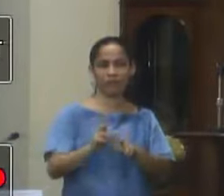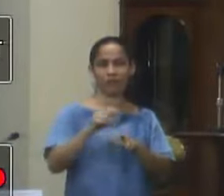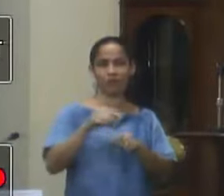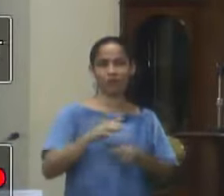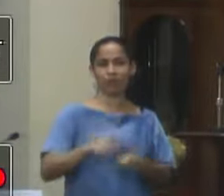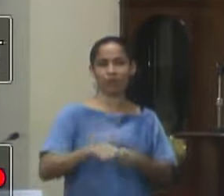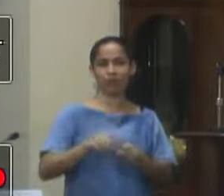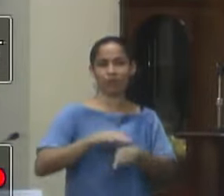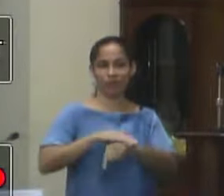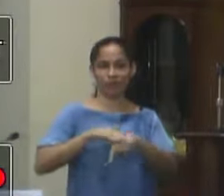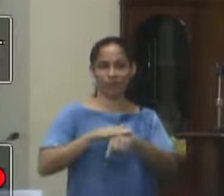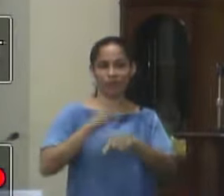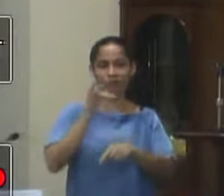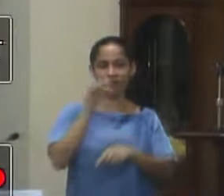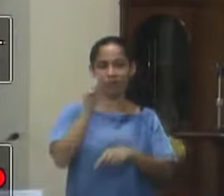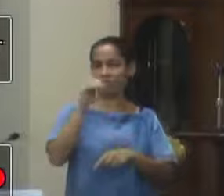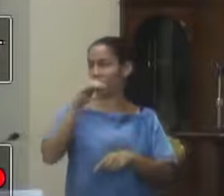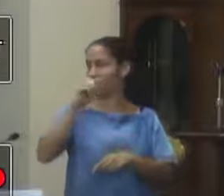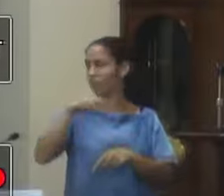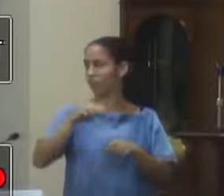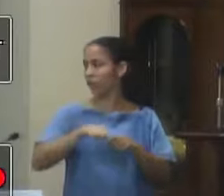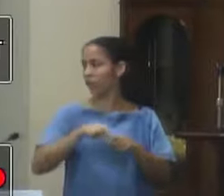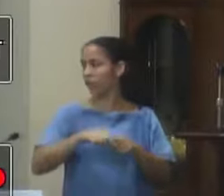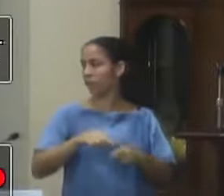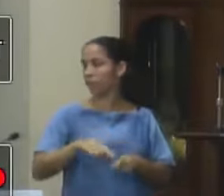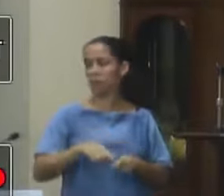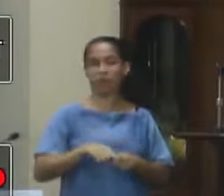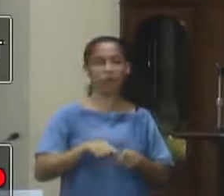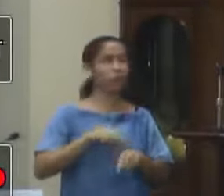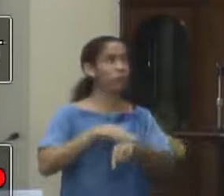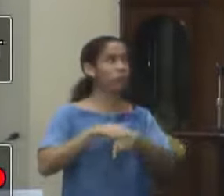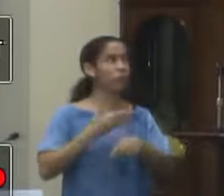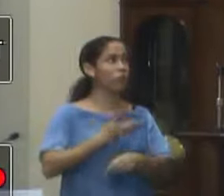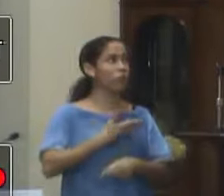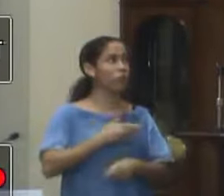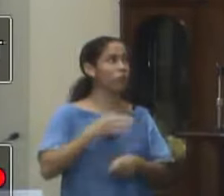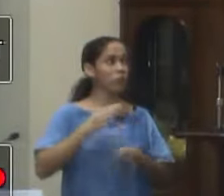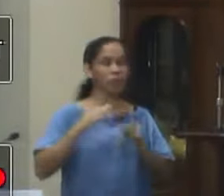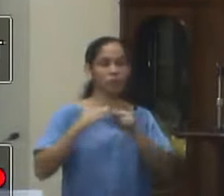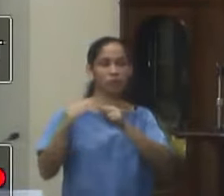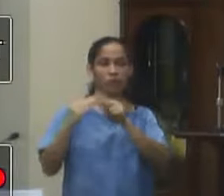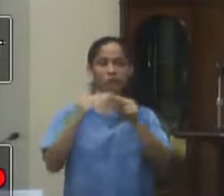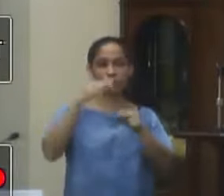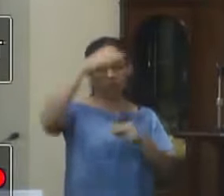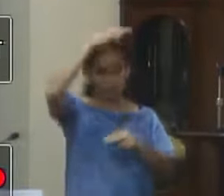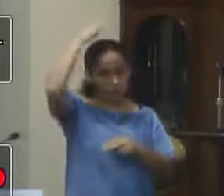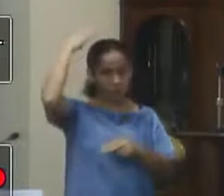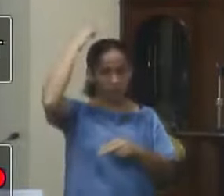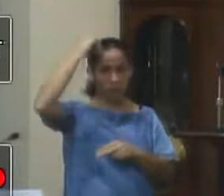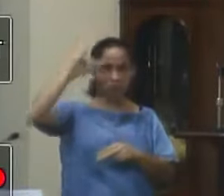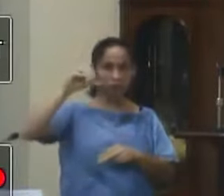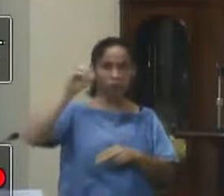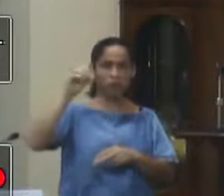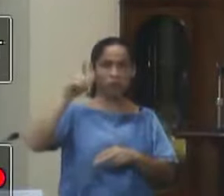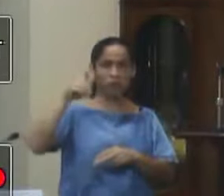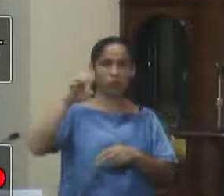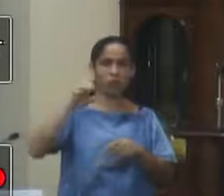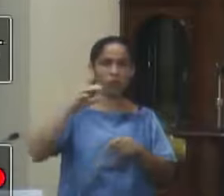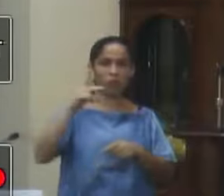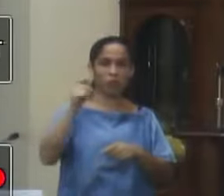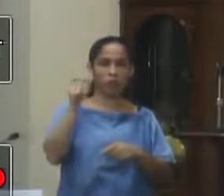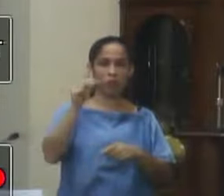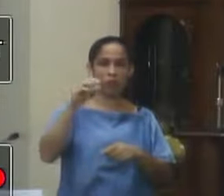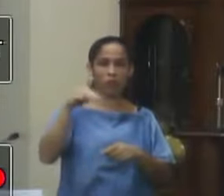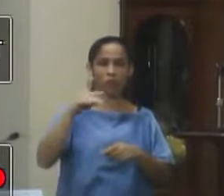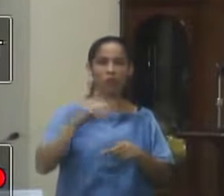Estive conversando com o Fabiano, que é meu amigo lá, mora no São José das Palmeiras. O Fabiano me garantiu que houve um atraso de